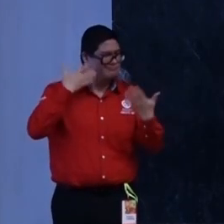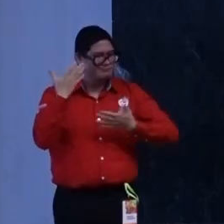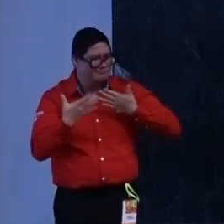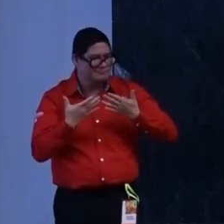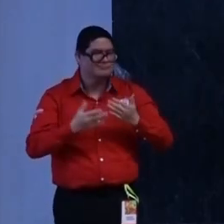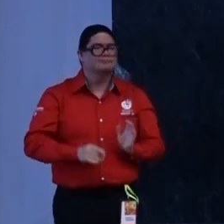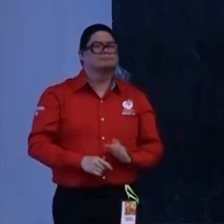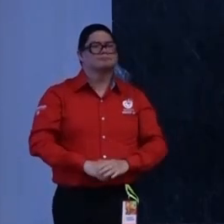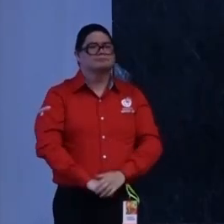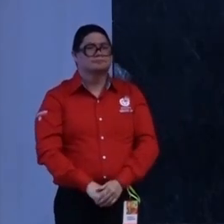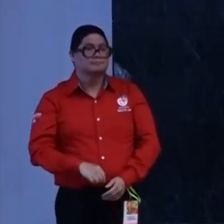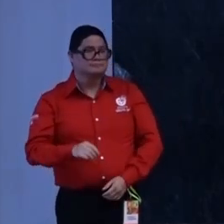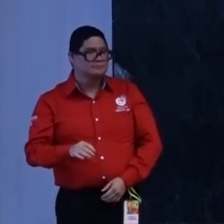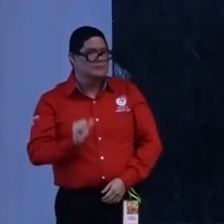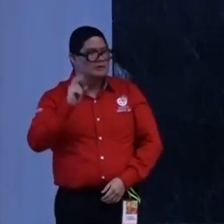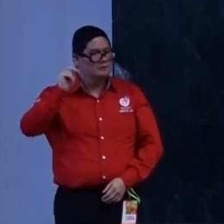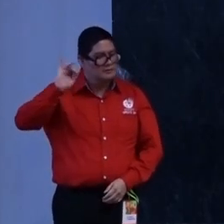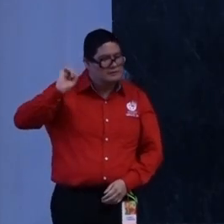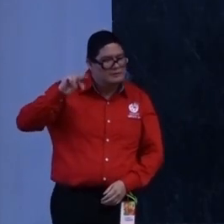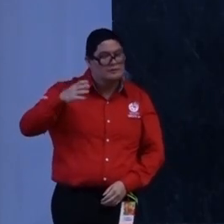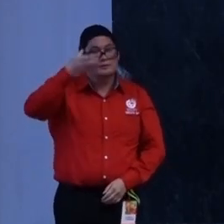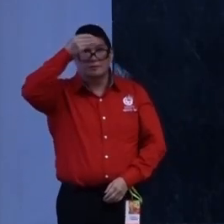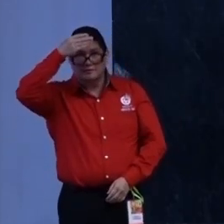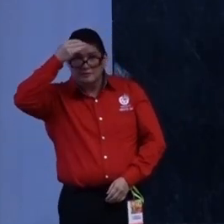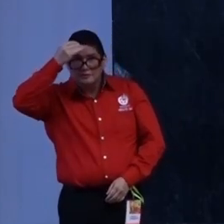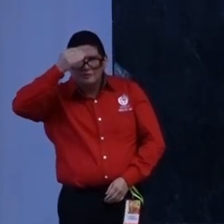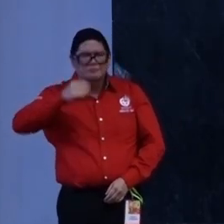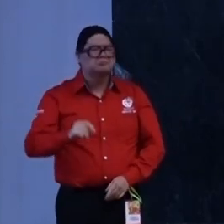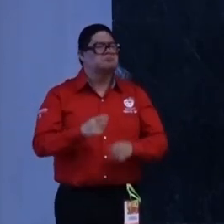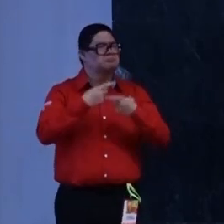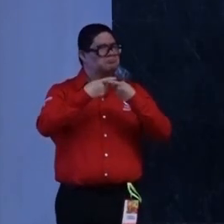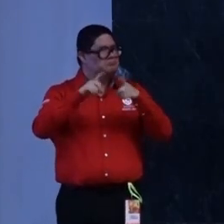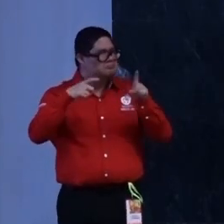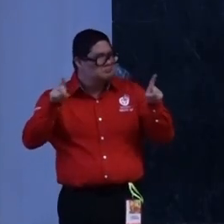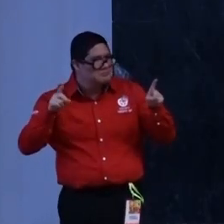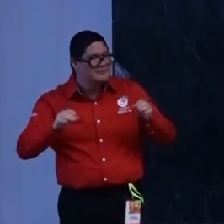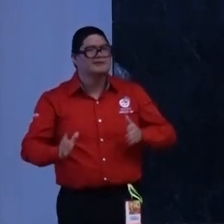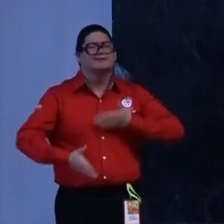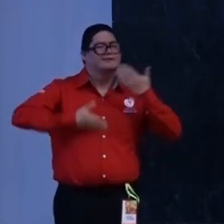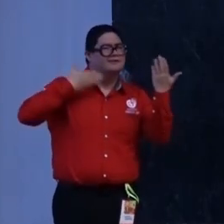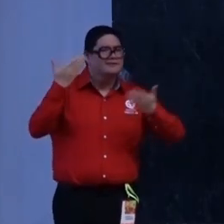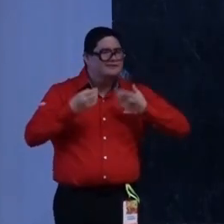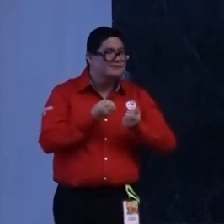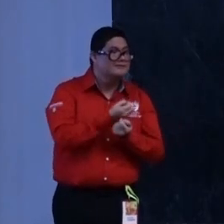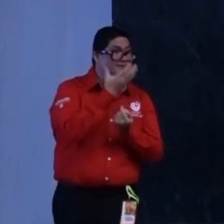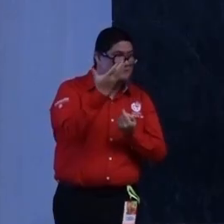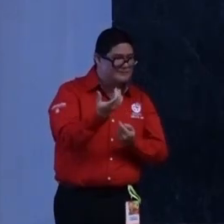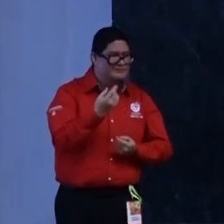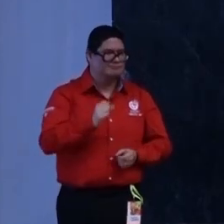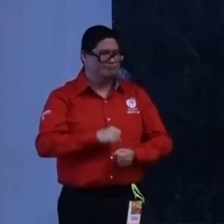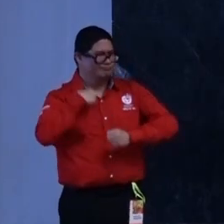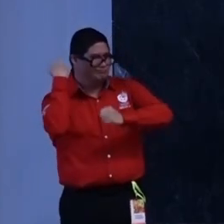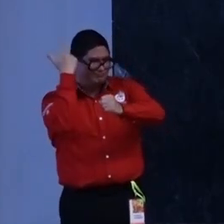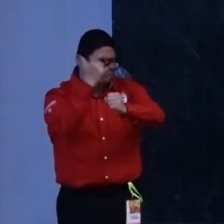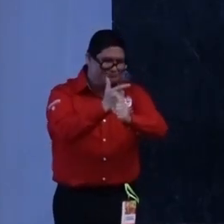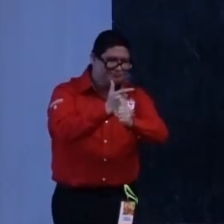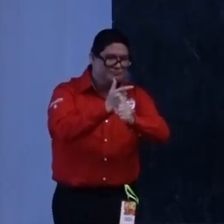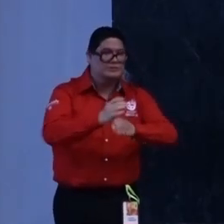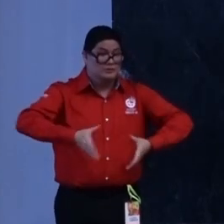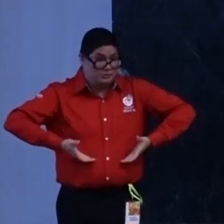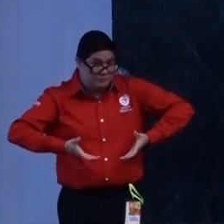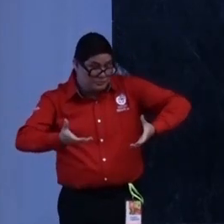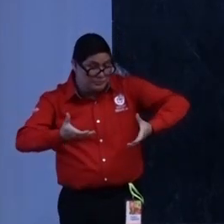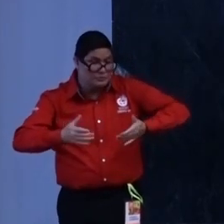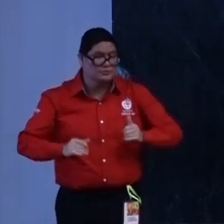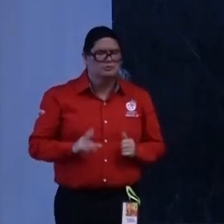y auténtico, Adriano aprende de manera desestructurada y disfruta compartir lo que descubre. Su camino